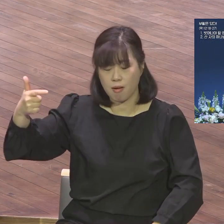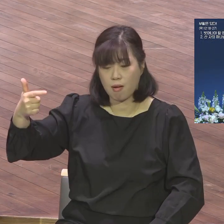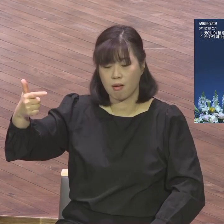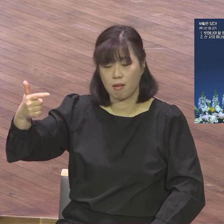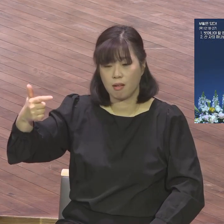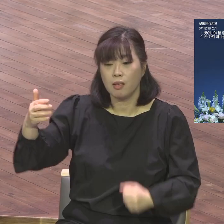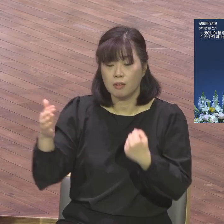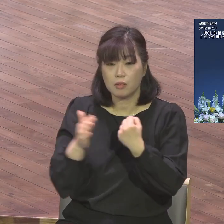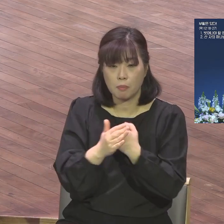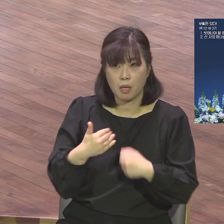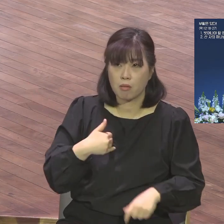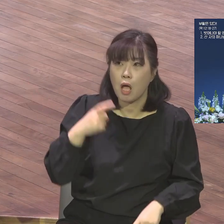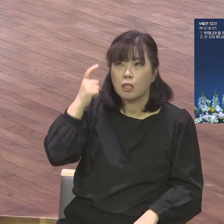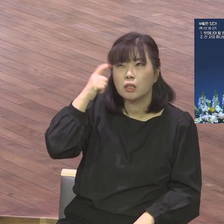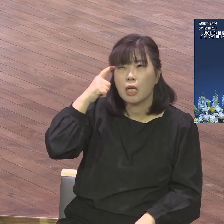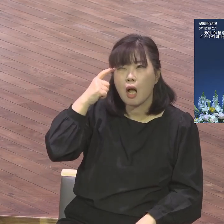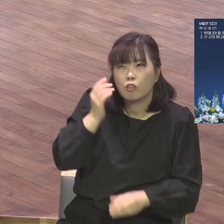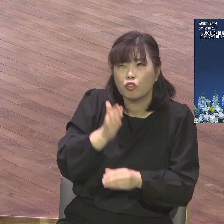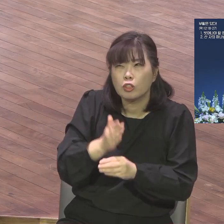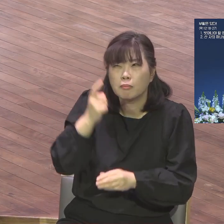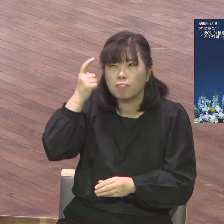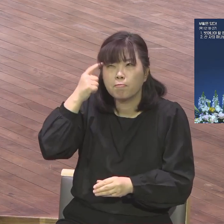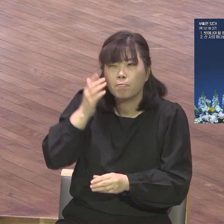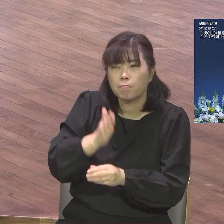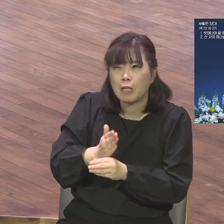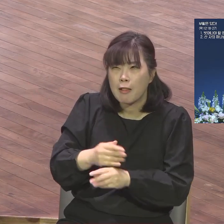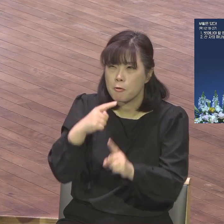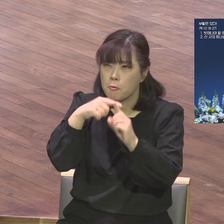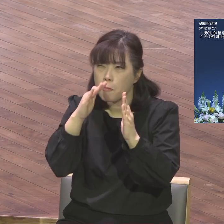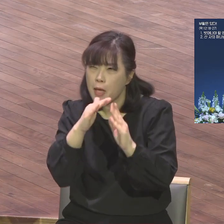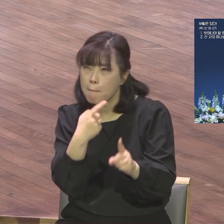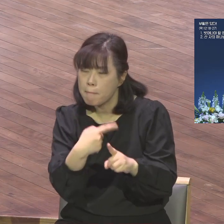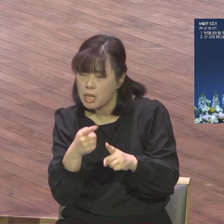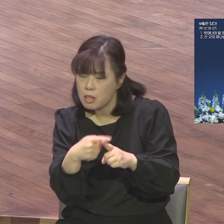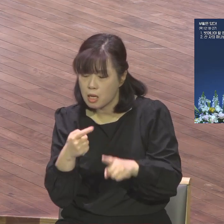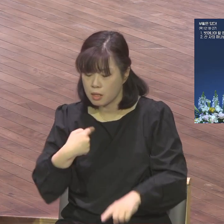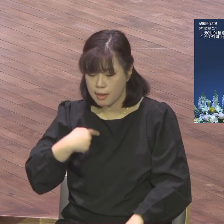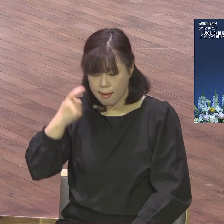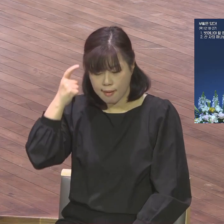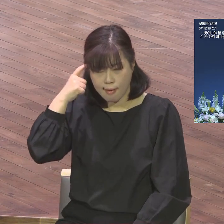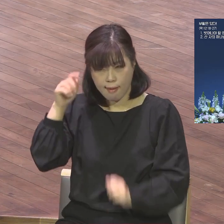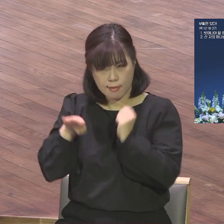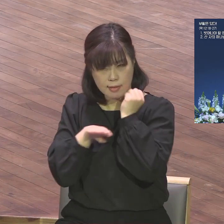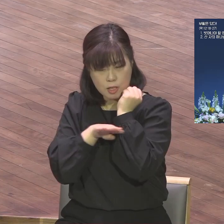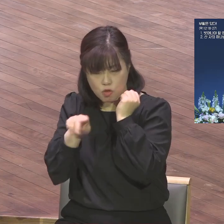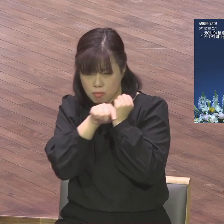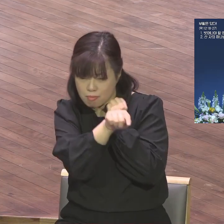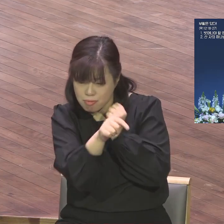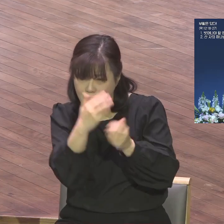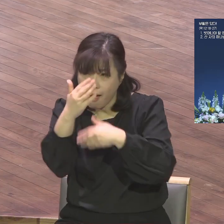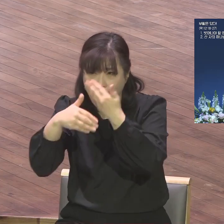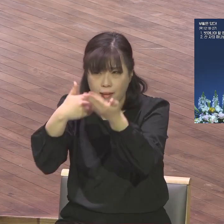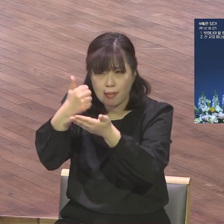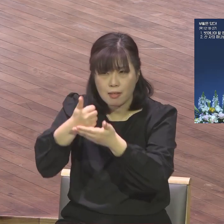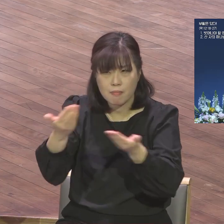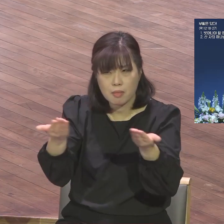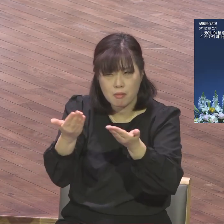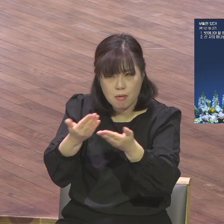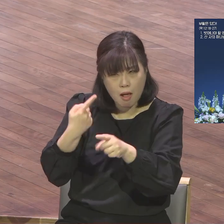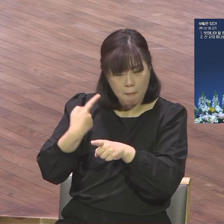판단하지 말란 말이야. 내 생각으로 교회를 판단하고, 내 생각으로 사람을 판단하고, 내 생각으로 하나님의 시간표를 판단하지 말라는